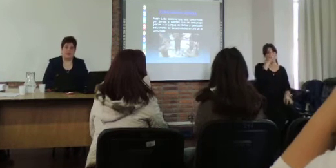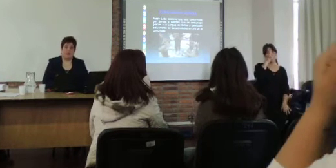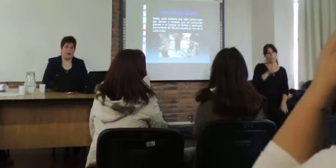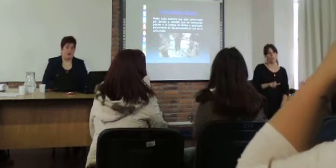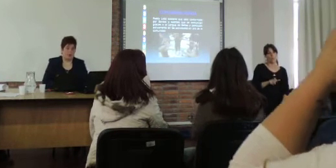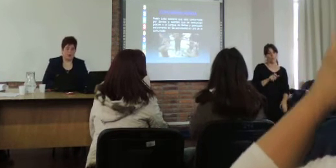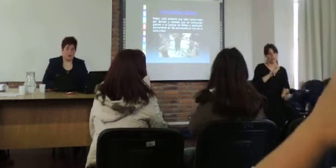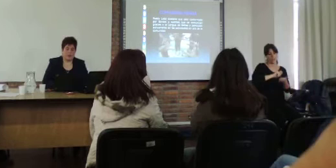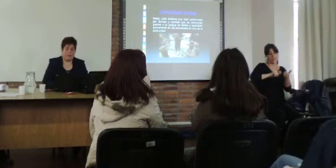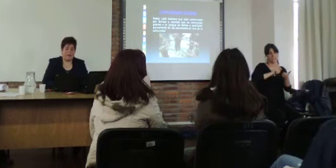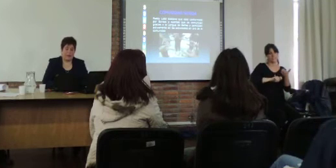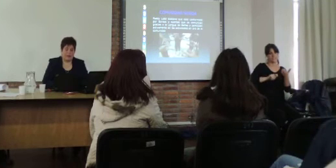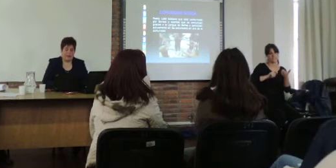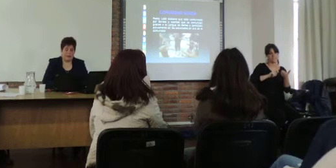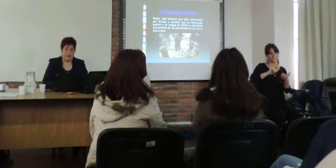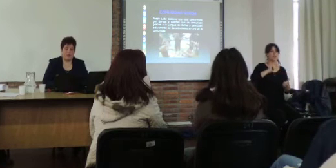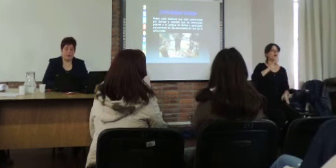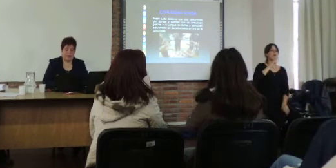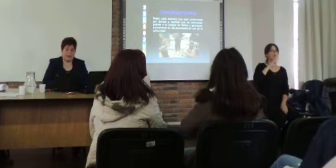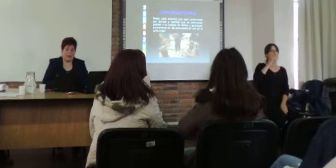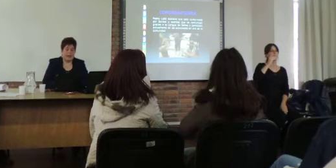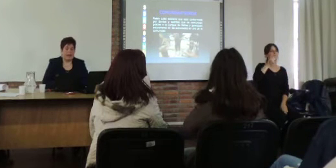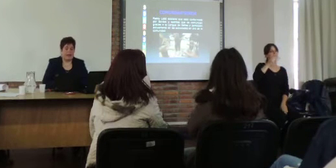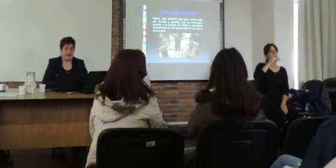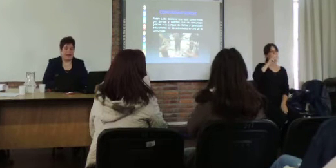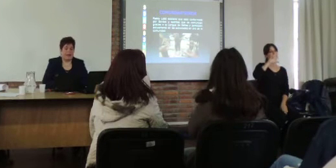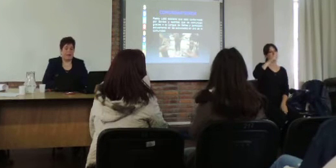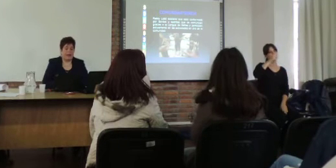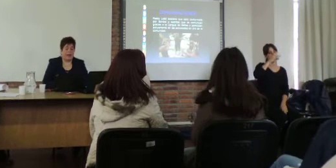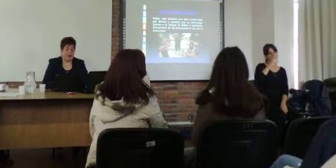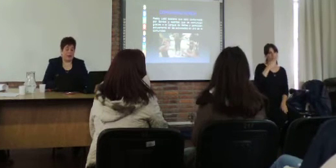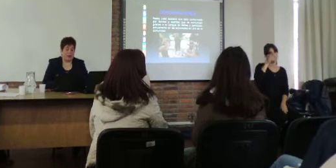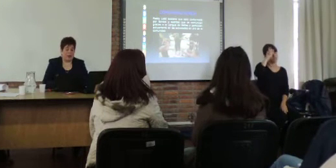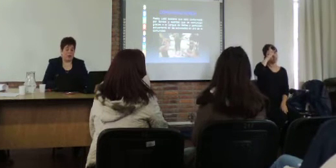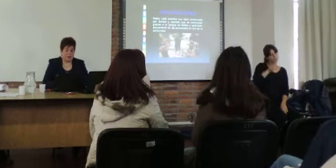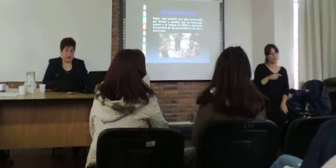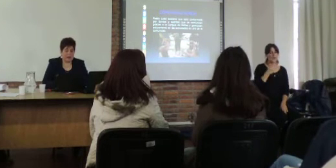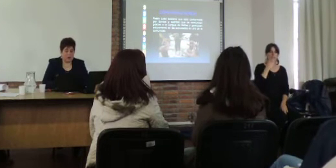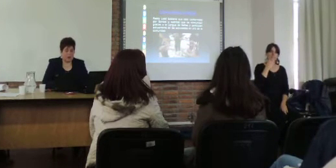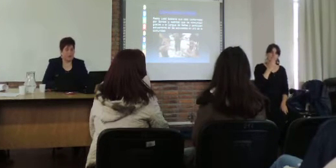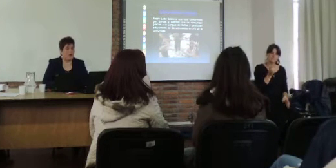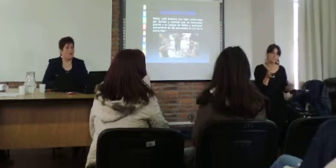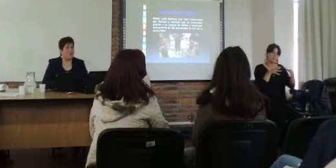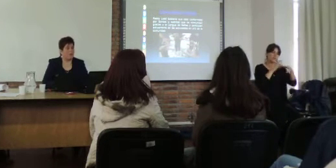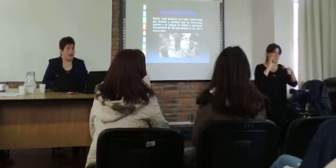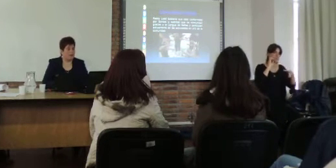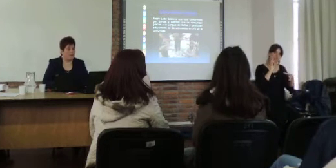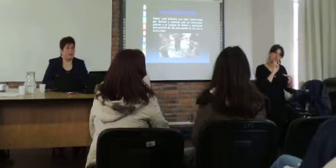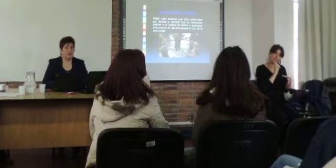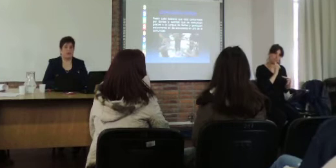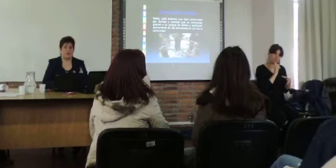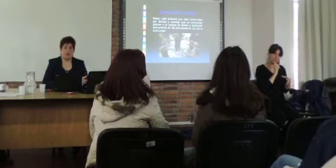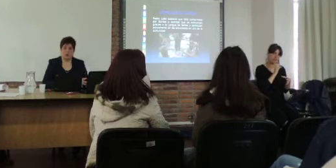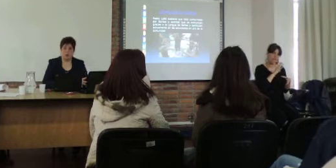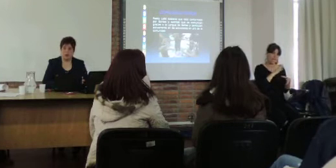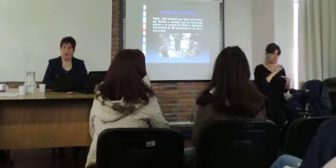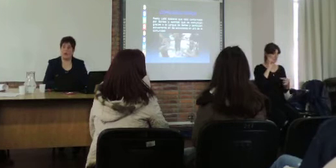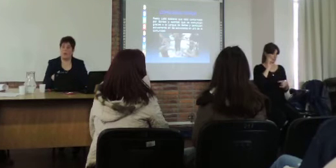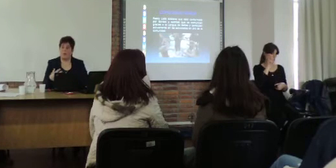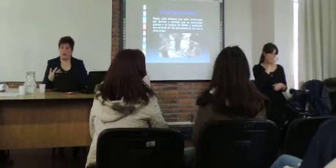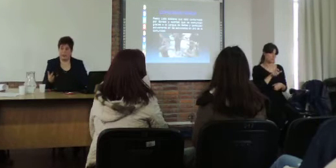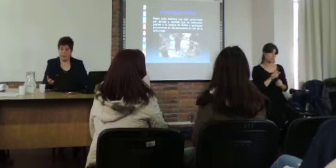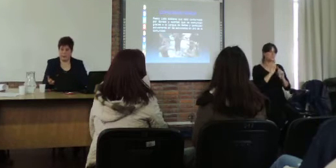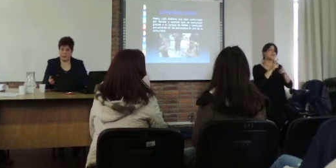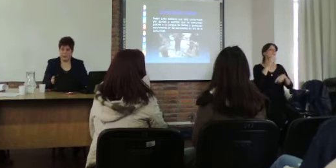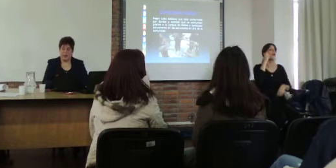escritor dentro de la comunidad sorda es Padilat, y él sostiene que la comunidad sorda está conformada tanto por sordos